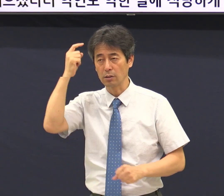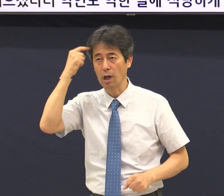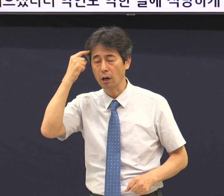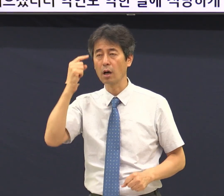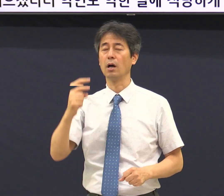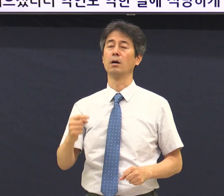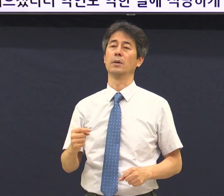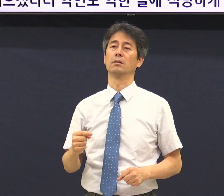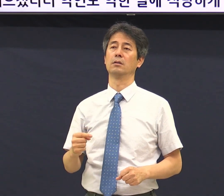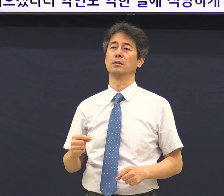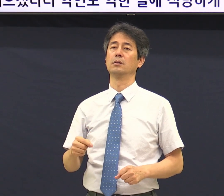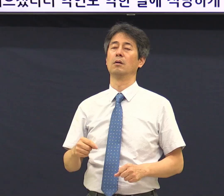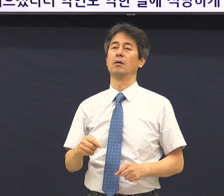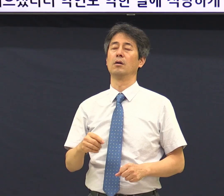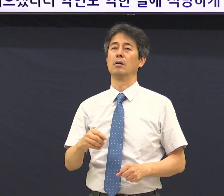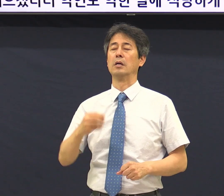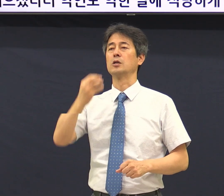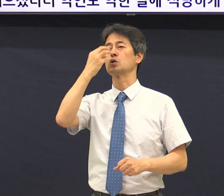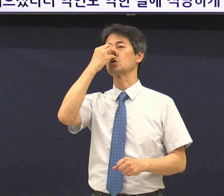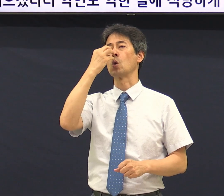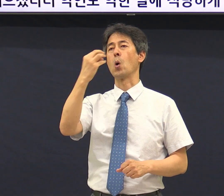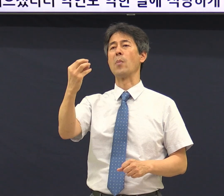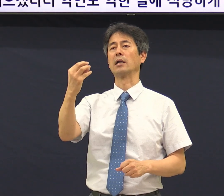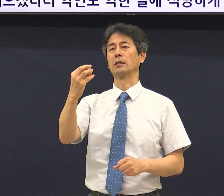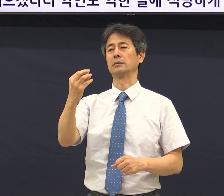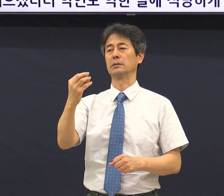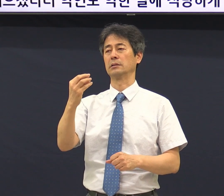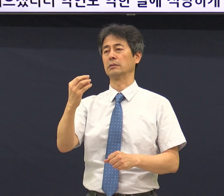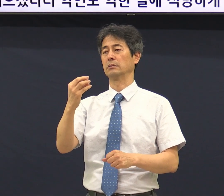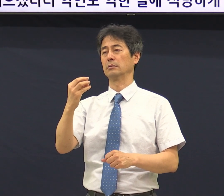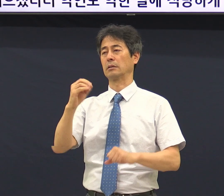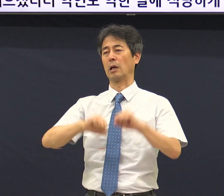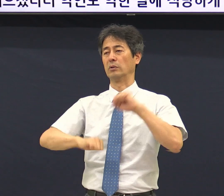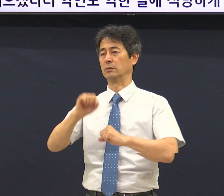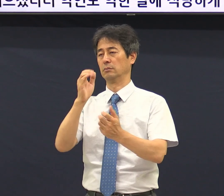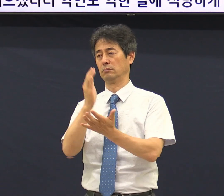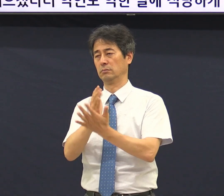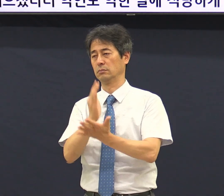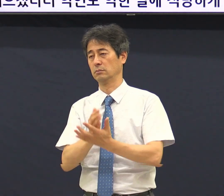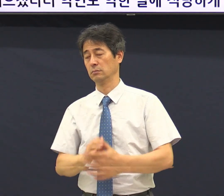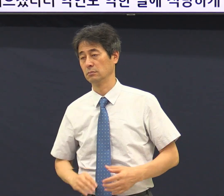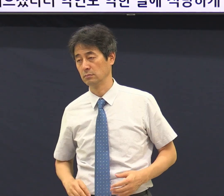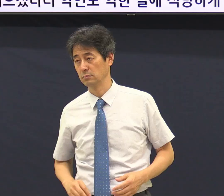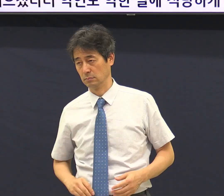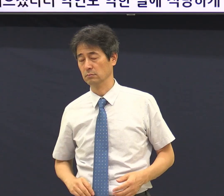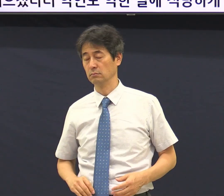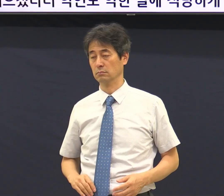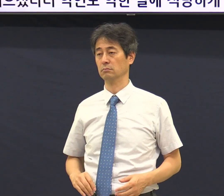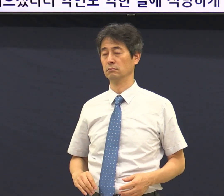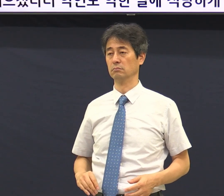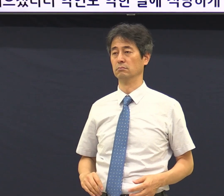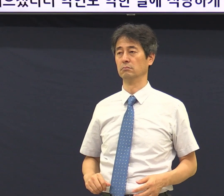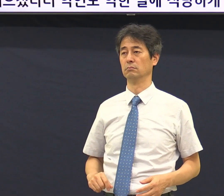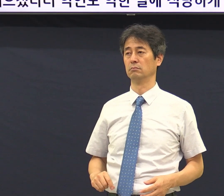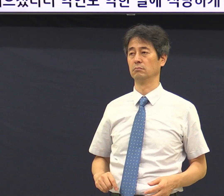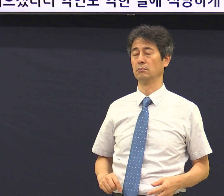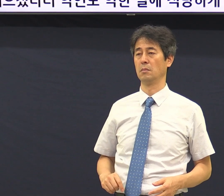악인도 악한 날에 적당하게 하셨느니라 라는 것은 우리가 더욱더 악인으로 살아가면 안 된다라는